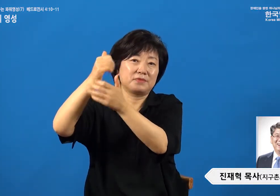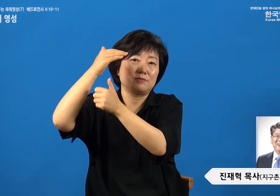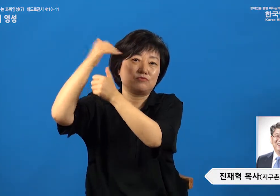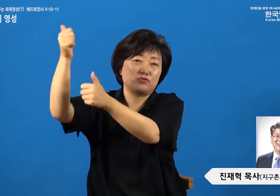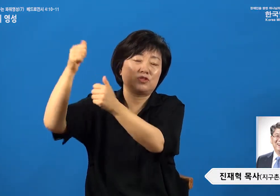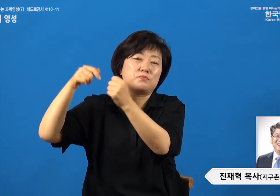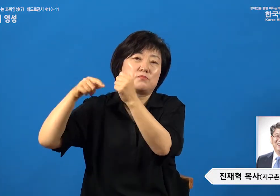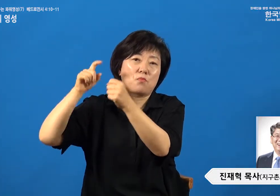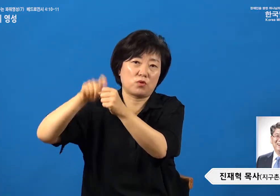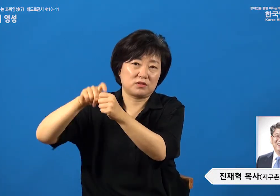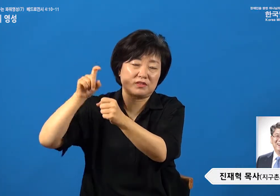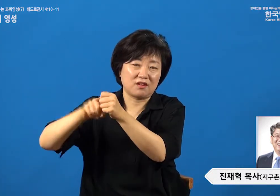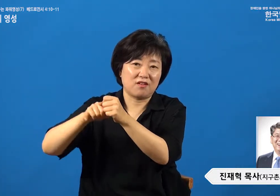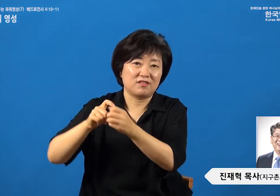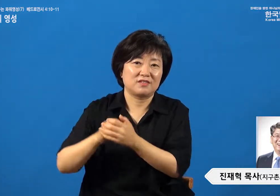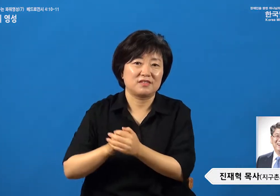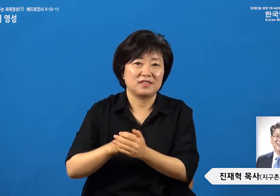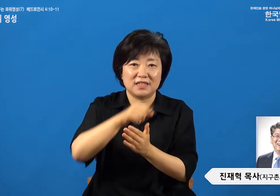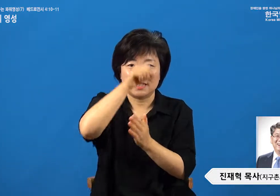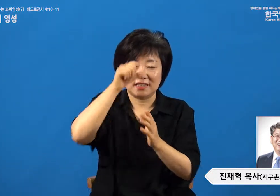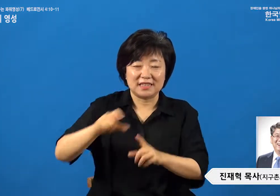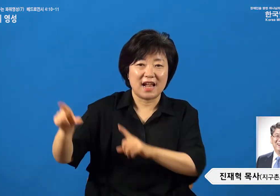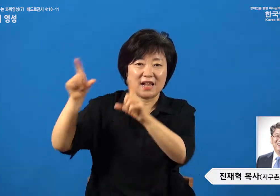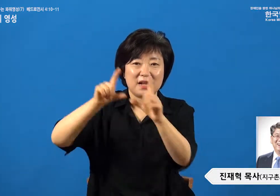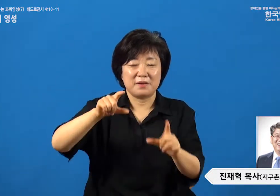우리의 부르심이라고 성경은